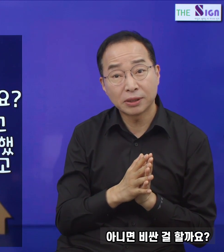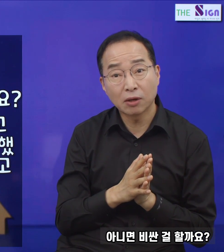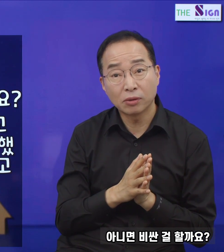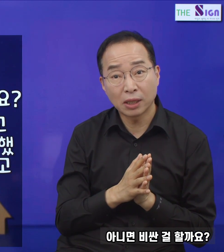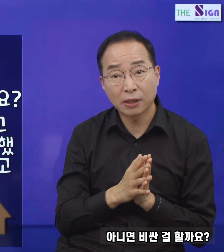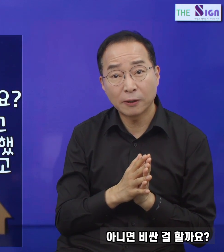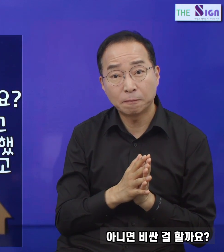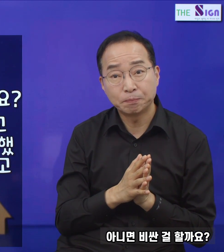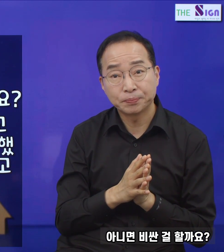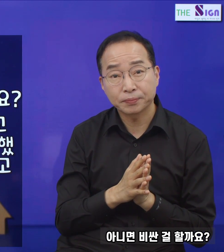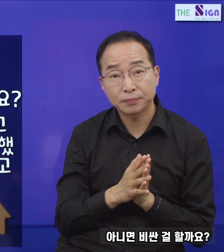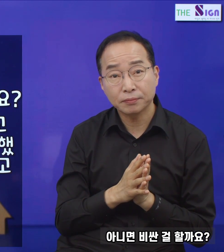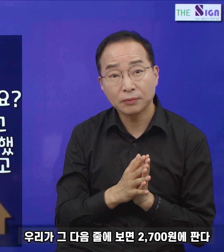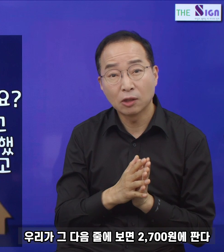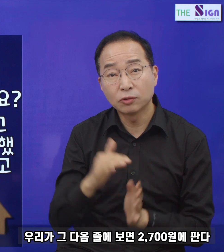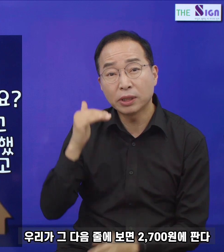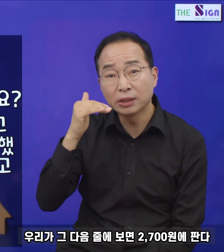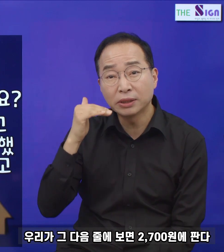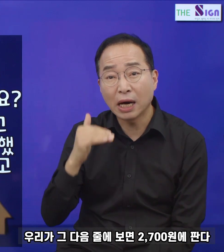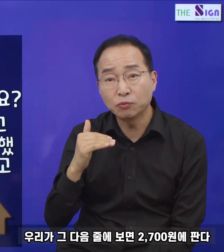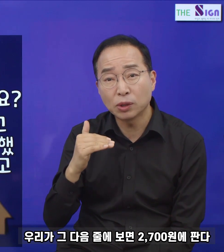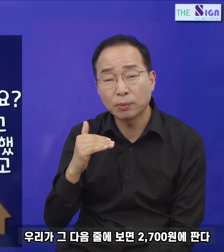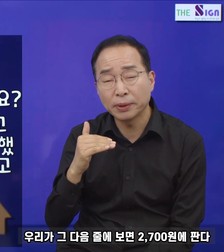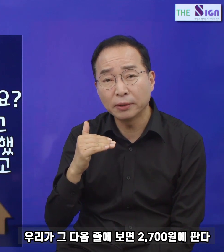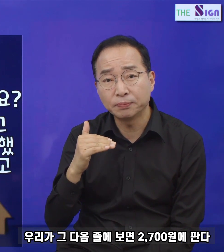걸 할까요? 우리가 그 다음 줄에 보면